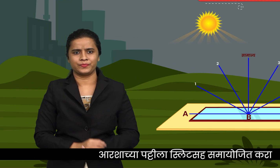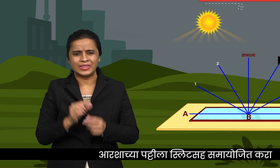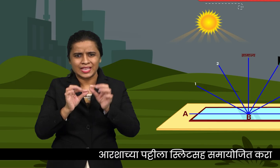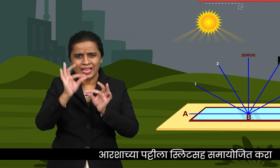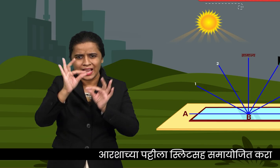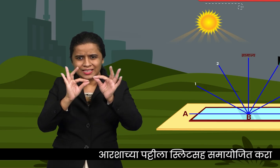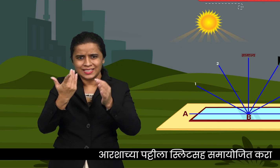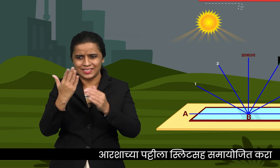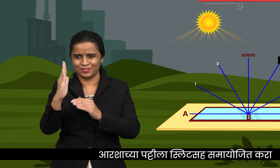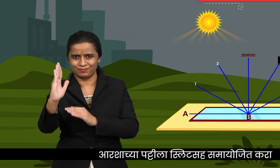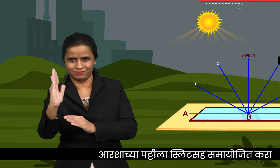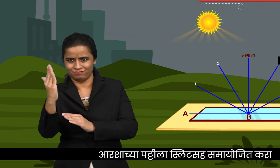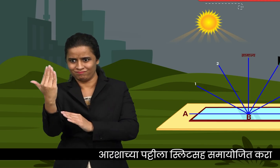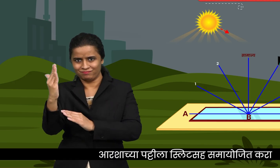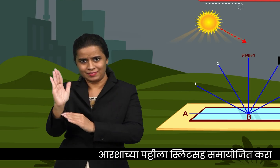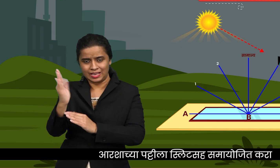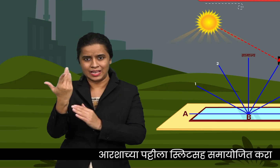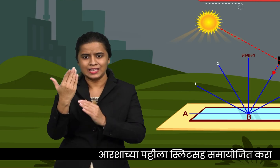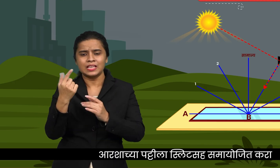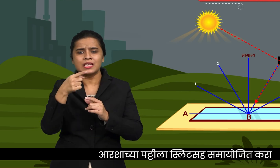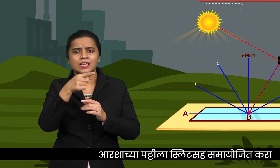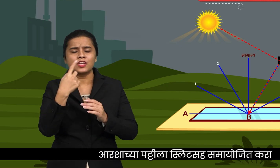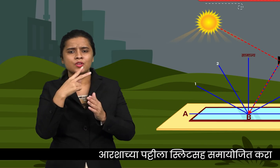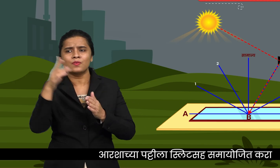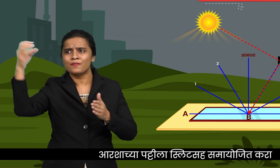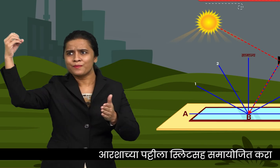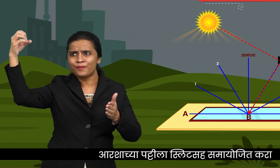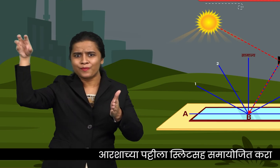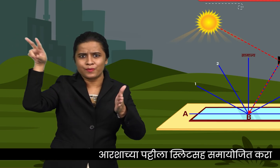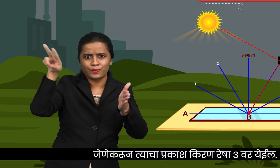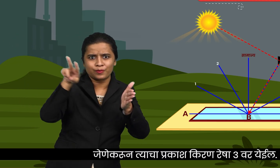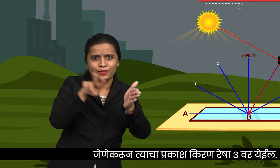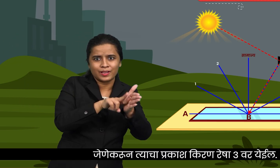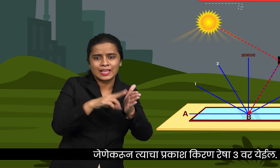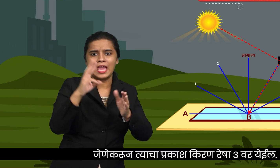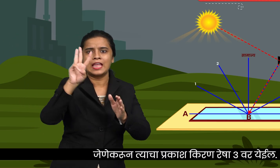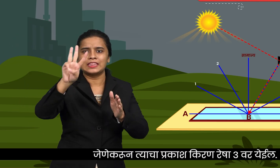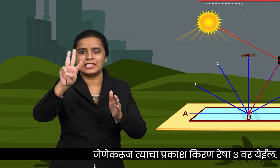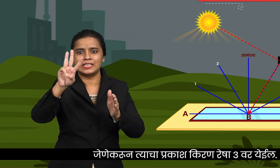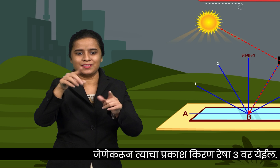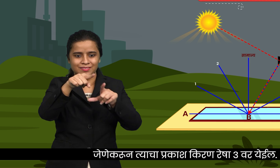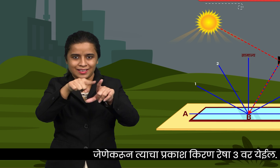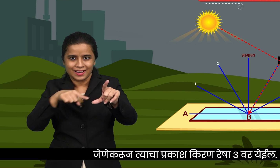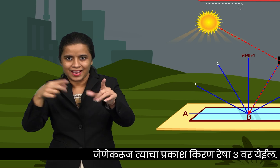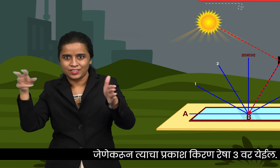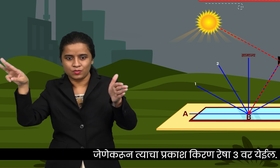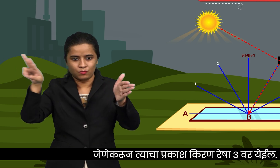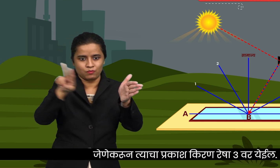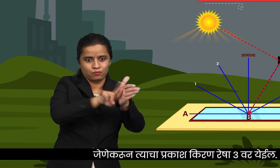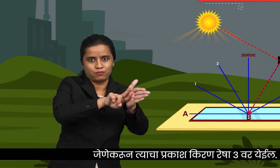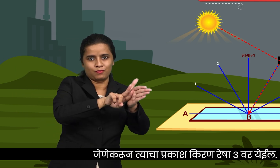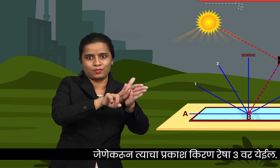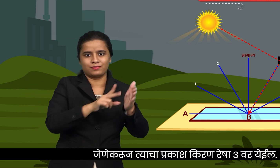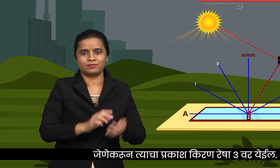आरशाच्या पट्टीला स्लिटसह समायोजित करा जेणेकरून त्याचा प्रकाश किरण